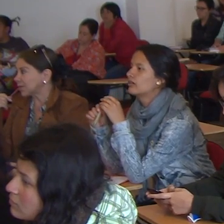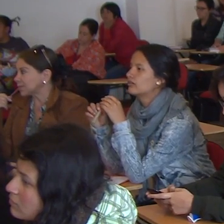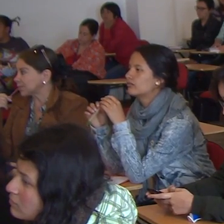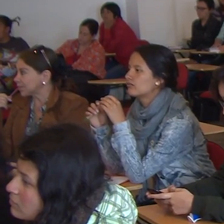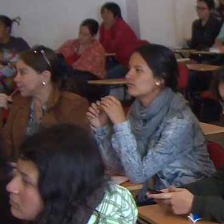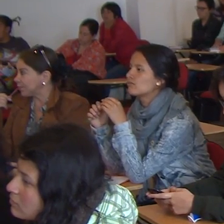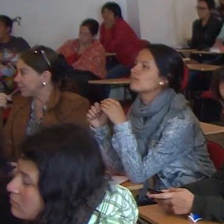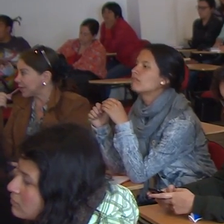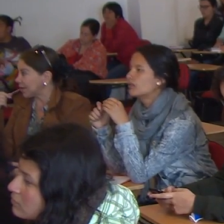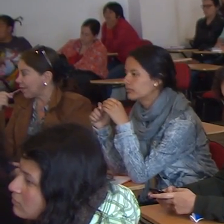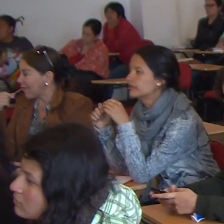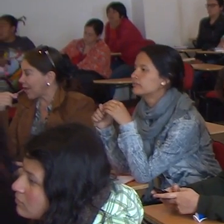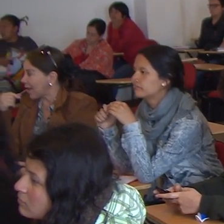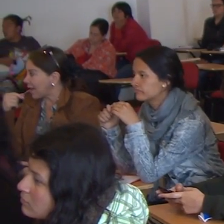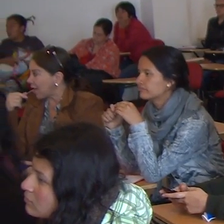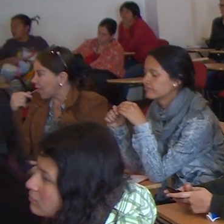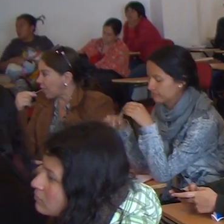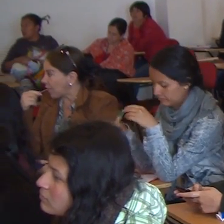la diferencia,